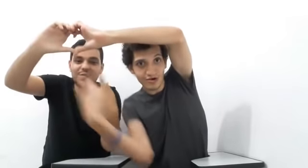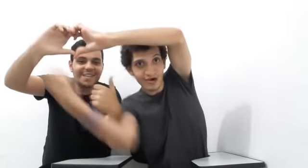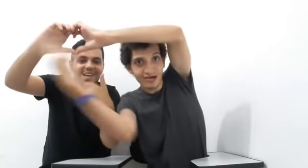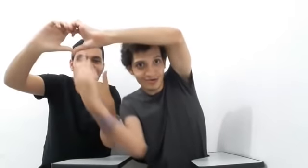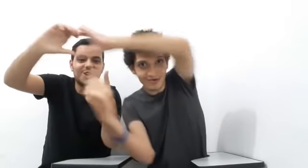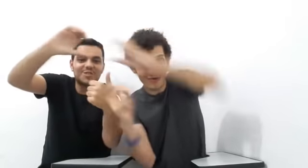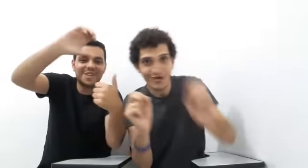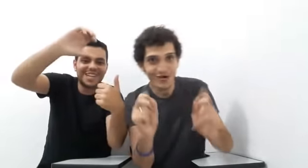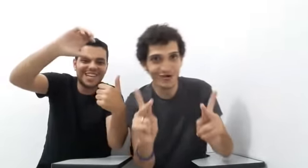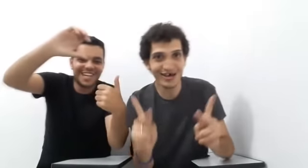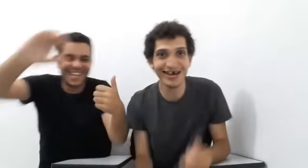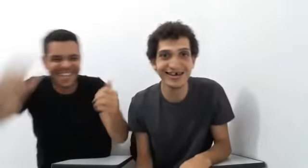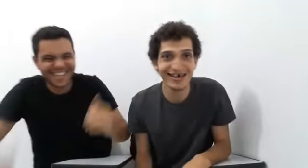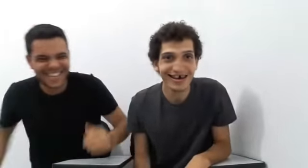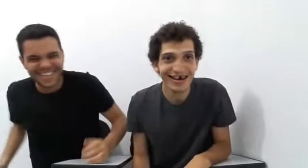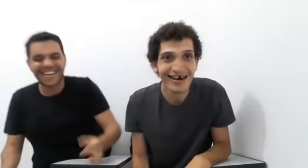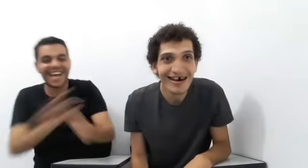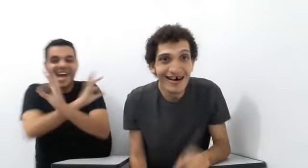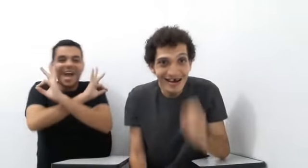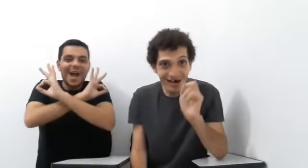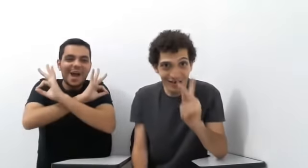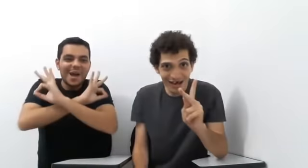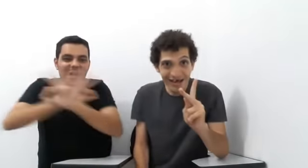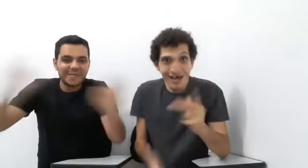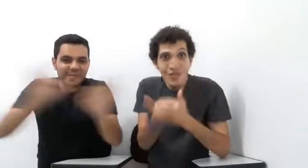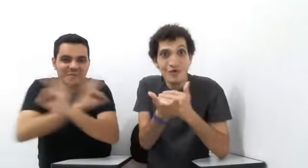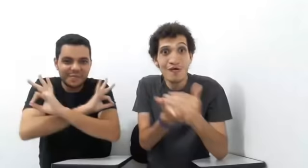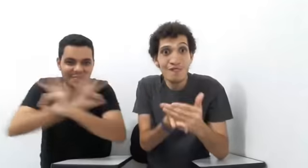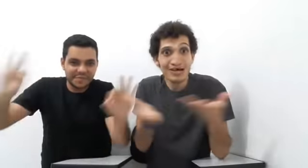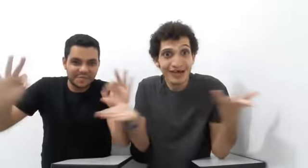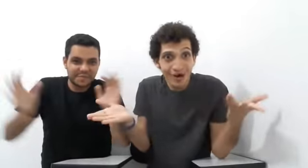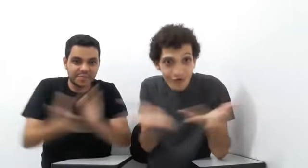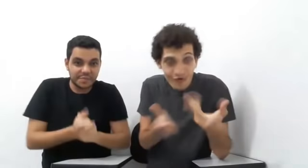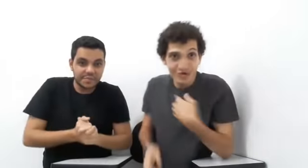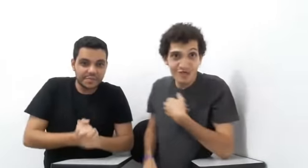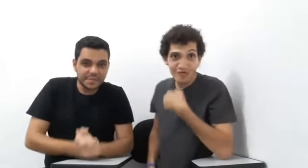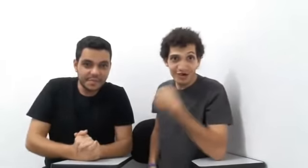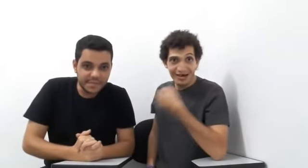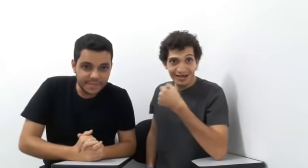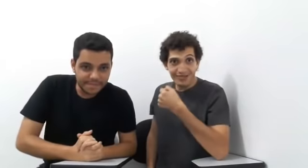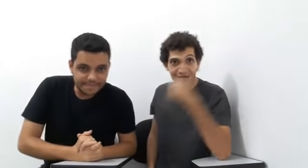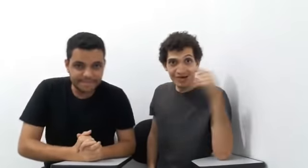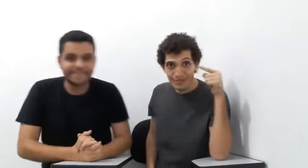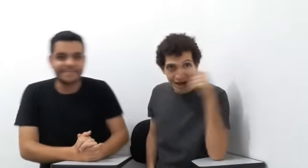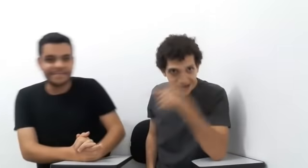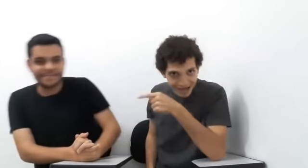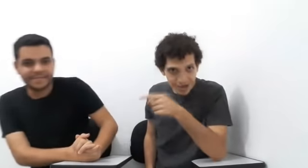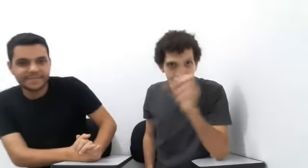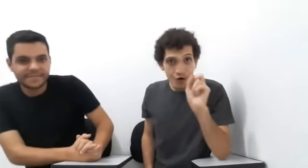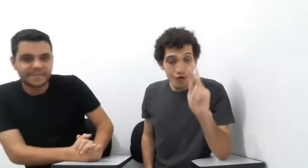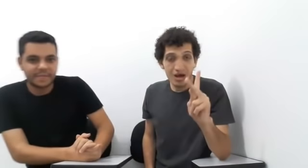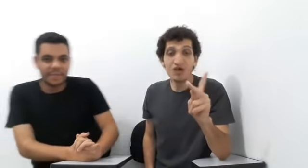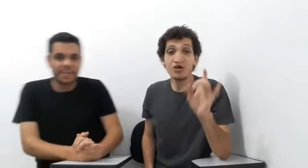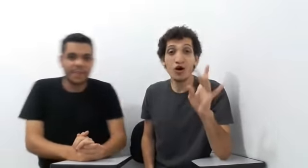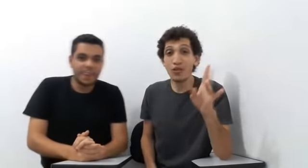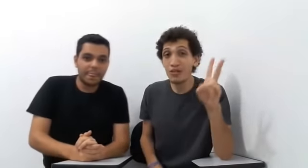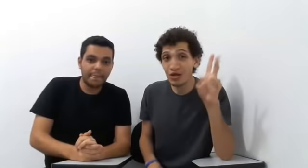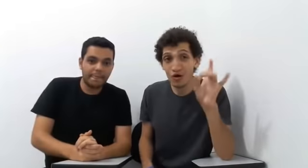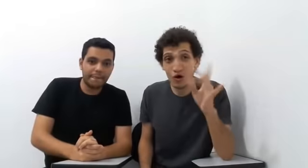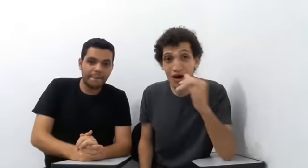É ótimo. Eu vou começar hoje, eu vou entrevistar ele. Só